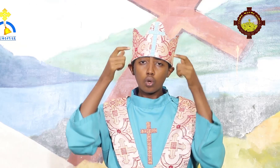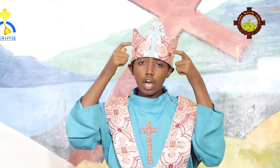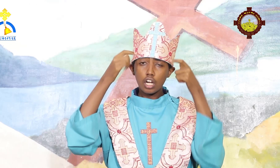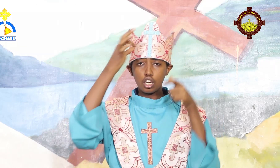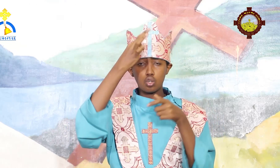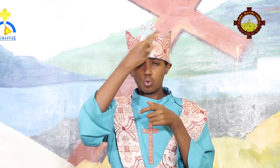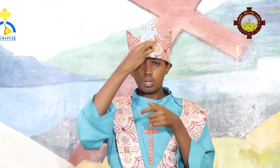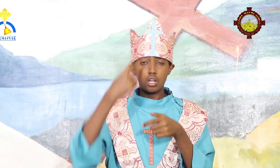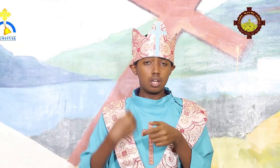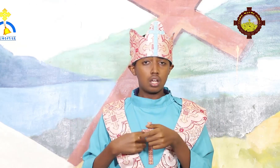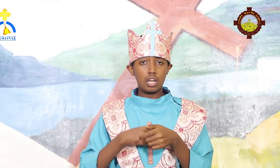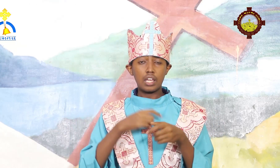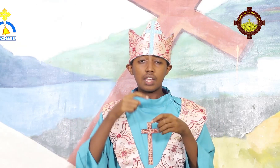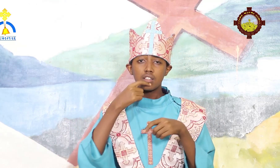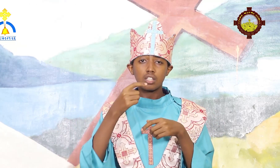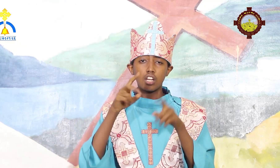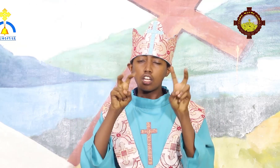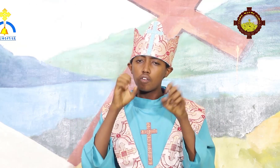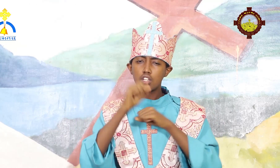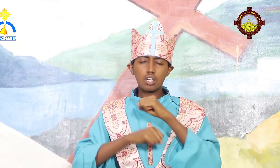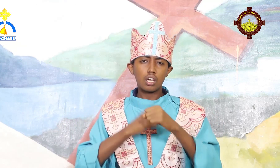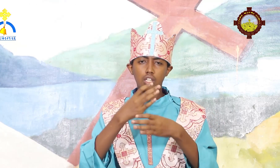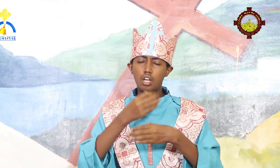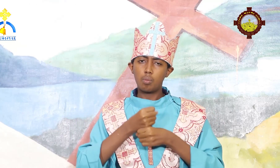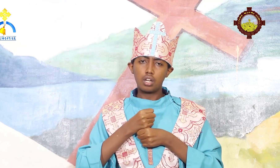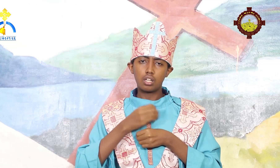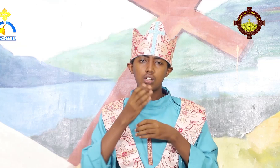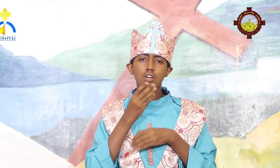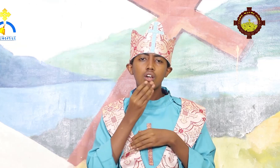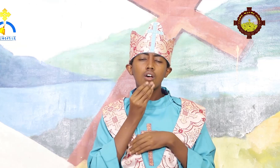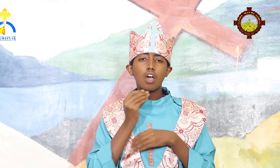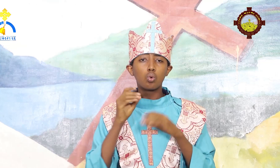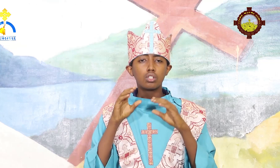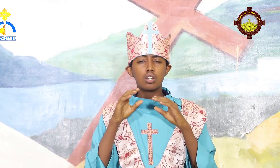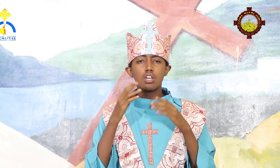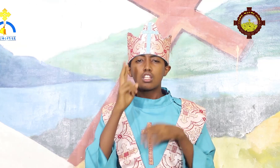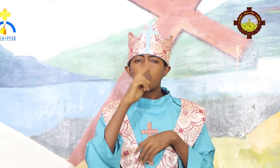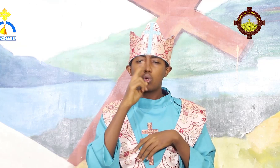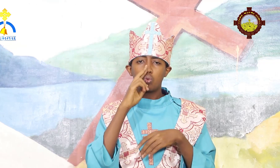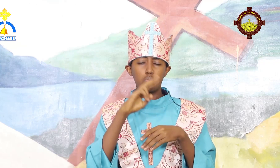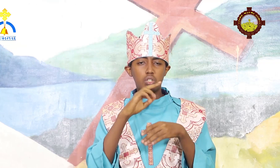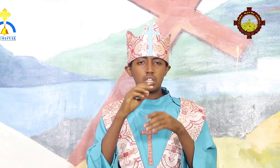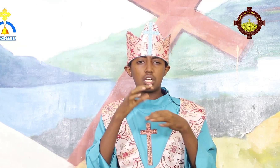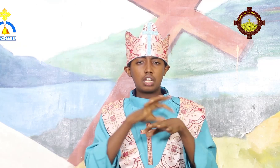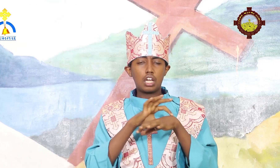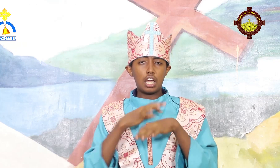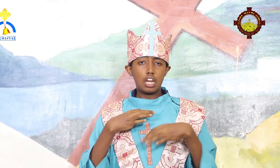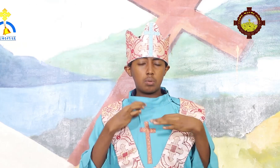ሾከ ለኛ ስትል ግፍን ስቃይን ተቀበልክ አይሁድ ዘበቱብህ ከልብስ አራቆቱ ጥመኞች